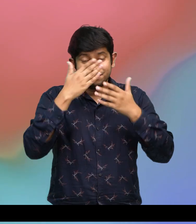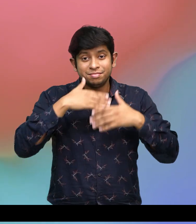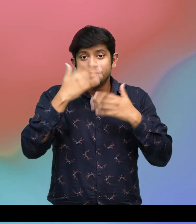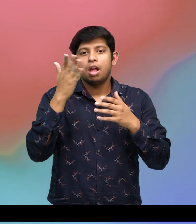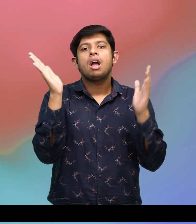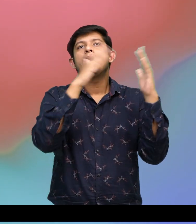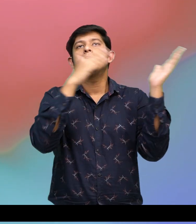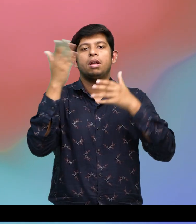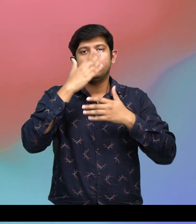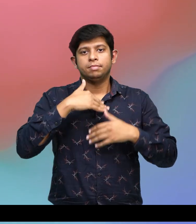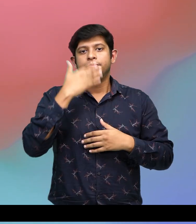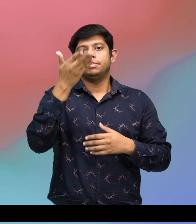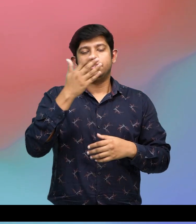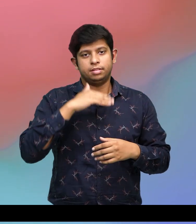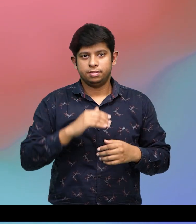మరియు ఒక పర్సులో